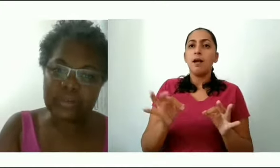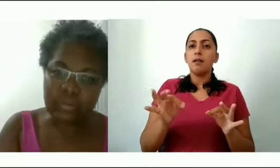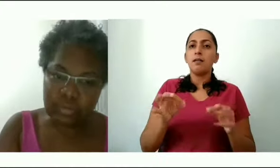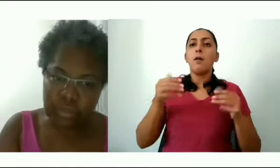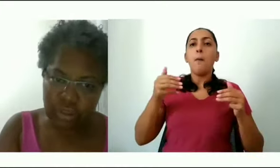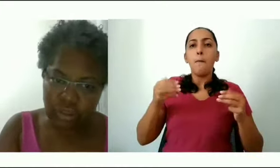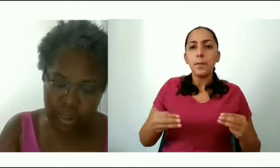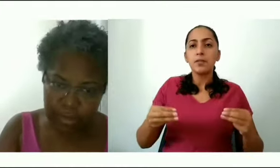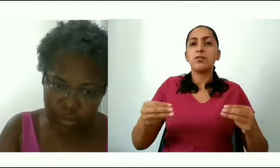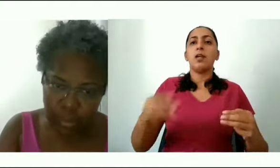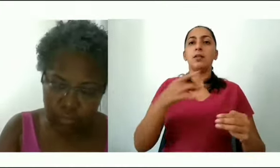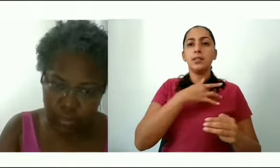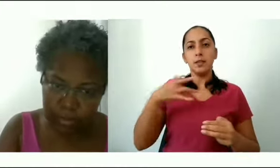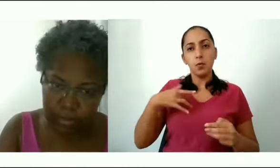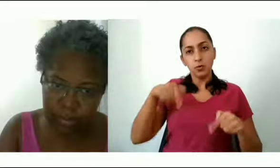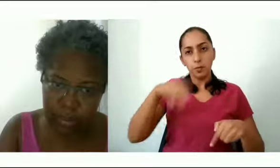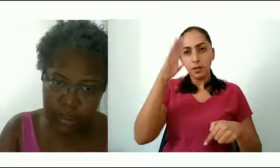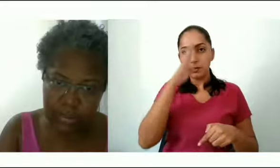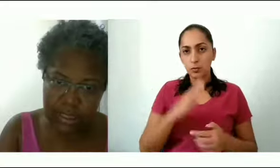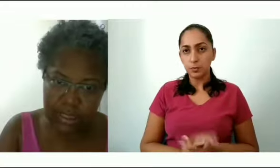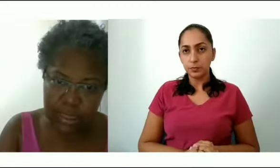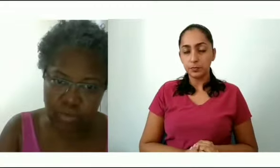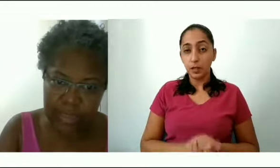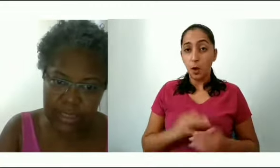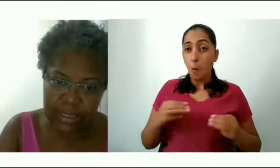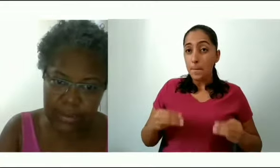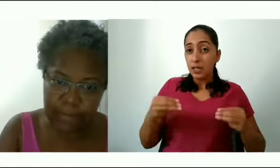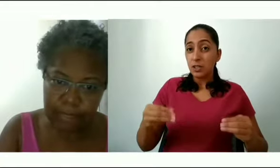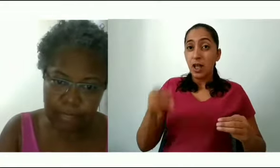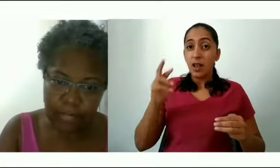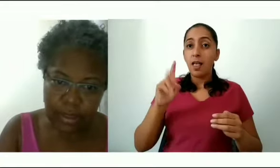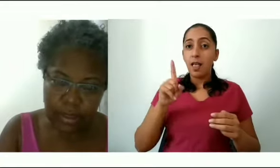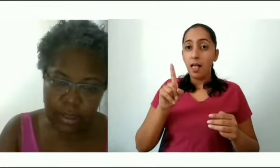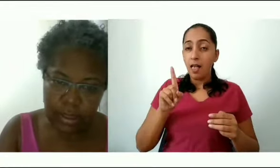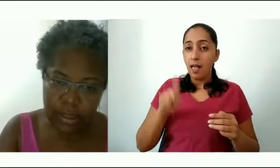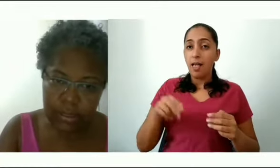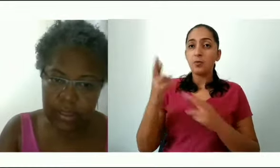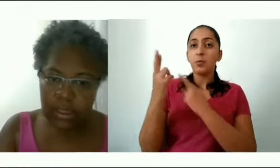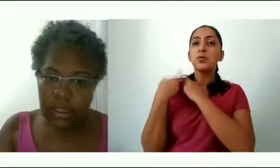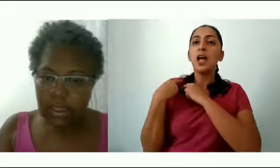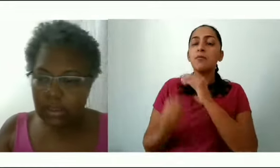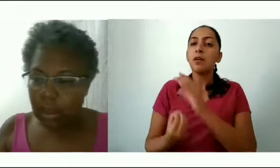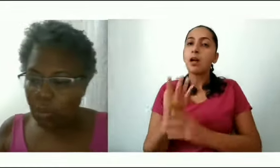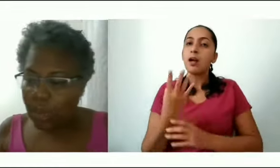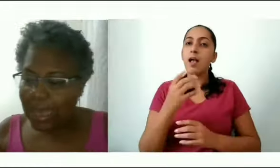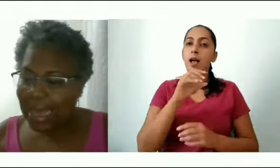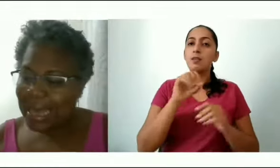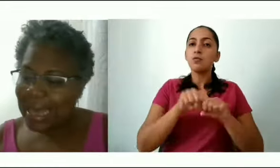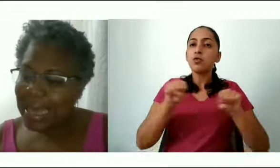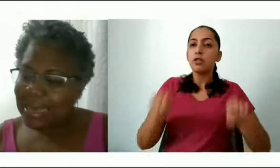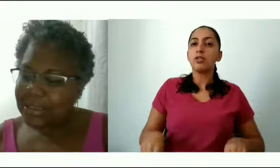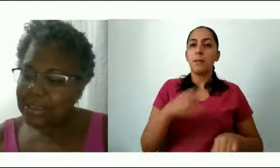ministério, um sistema de saúde da sociedade brasileira. né?